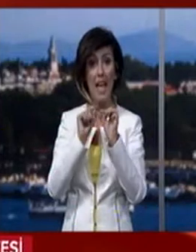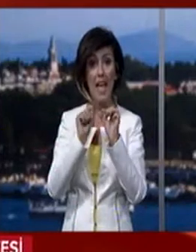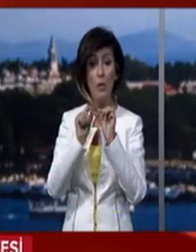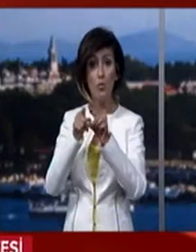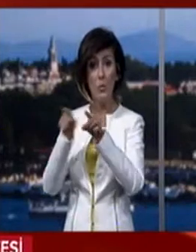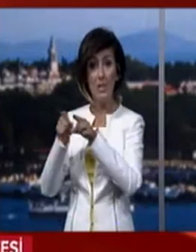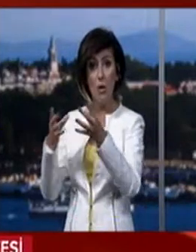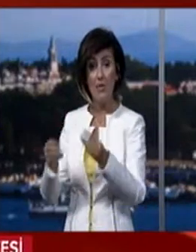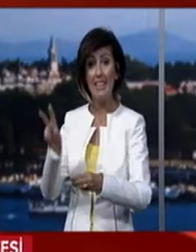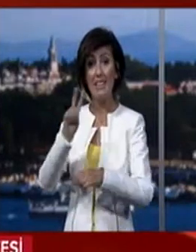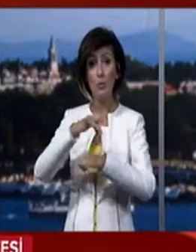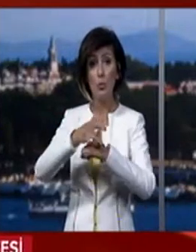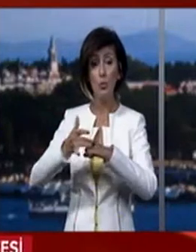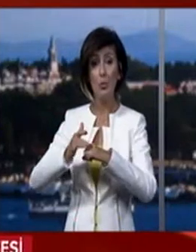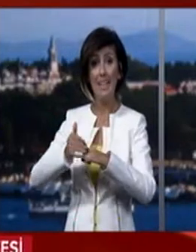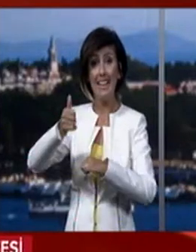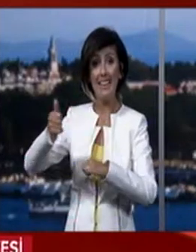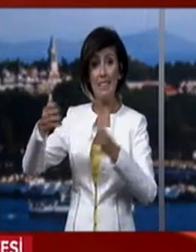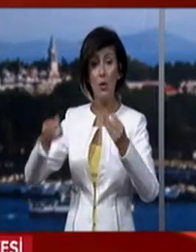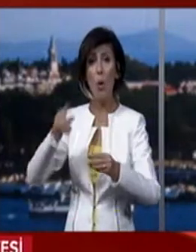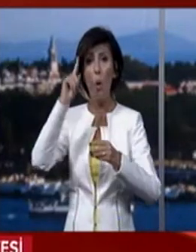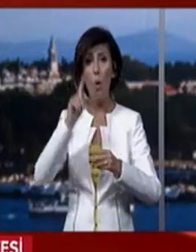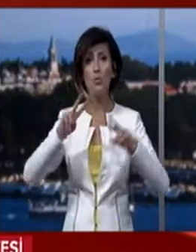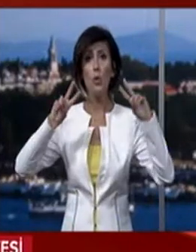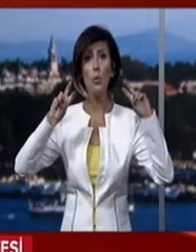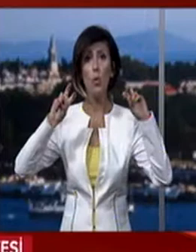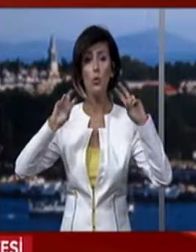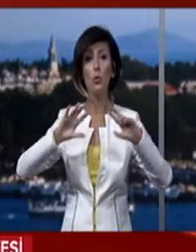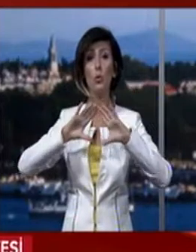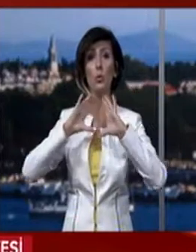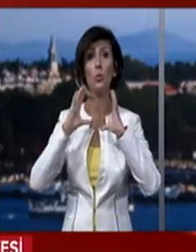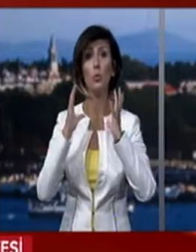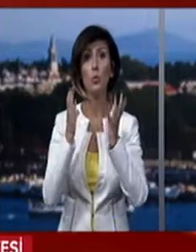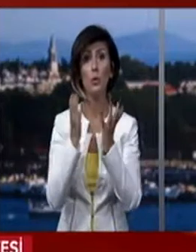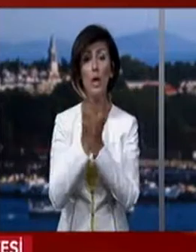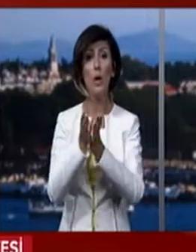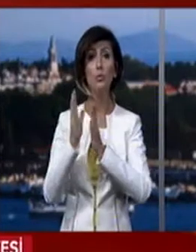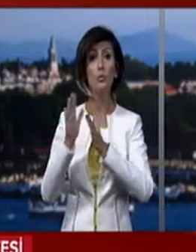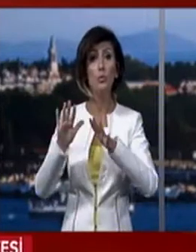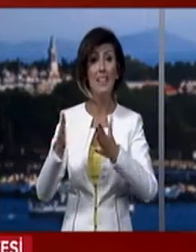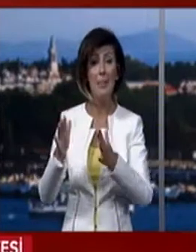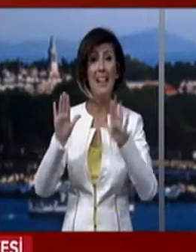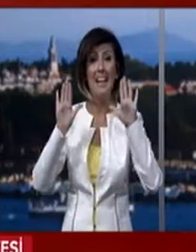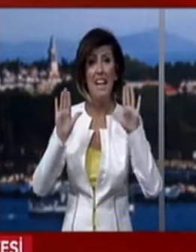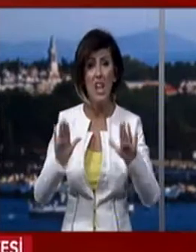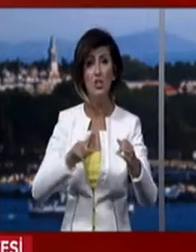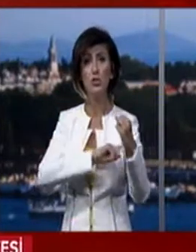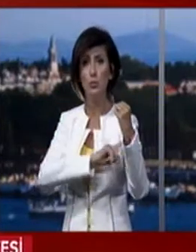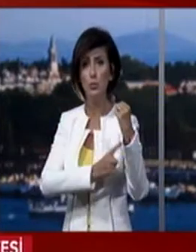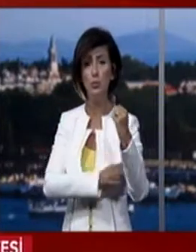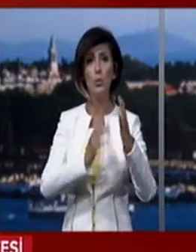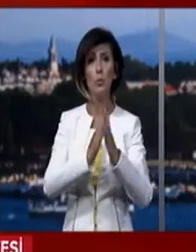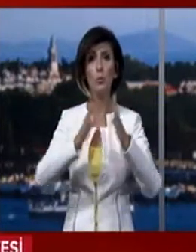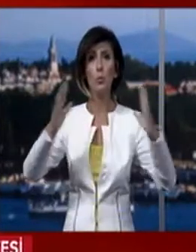20 ülkenin liderleri olarak öncelikli konumuz dünya çapında, küresel çapta sürdürülebilir, kalıcı ve güçlü bir